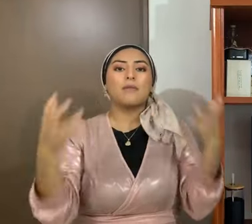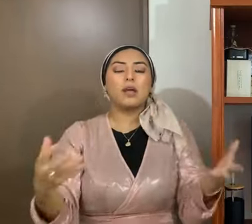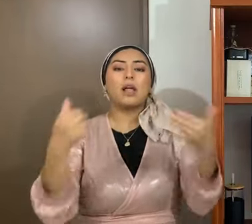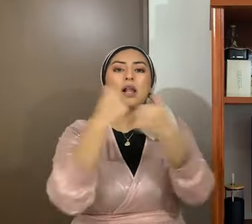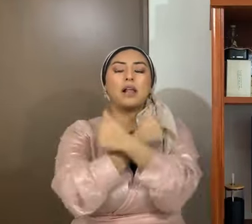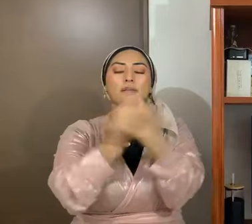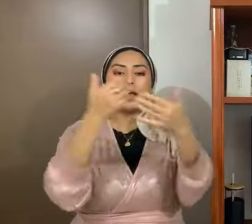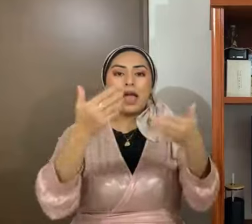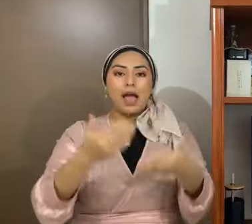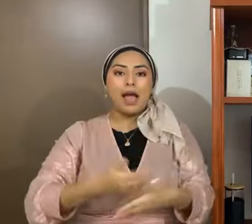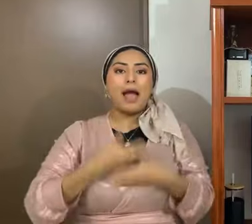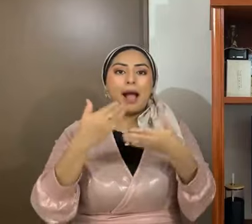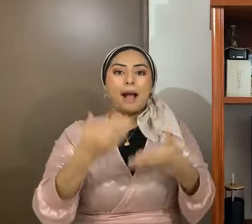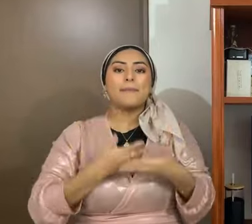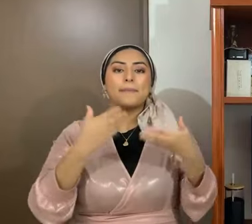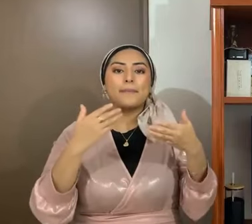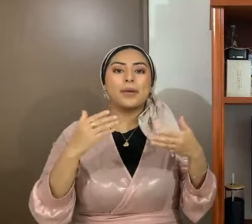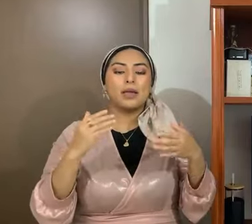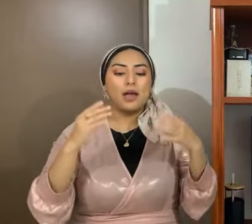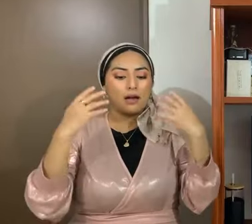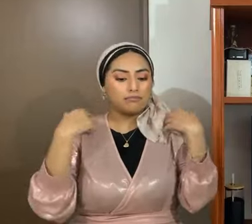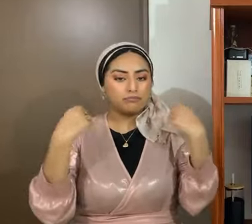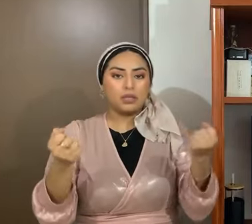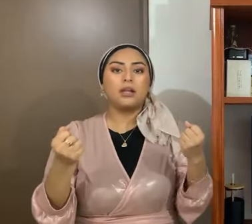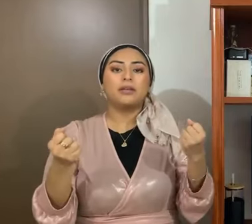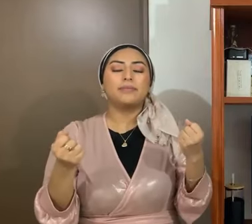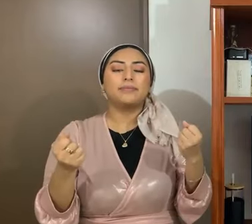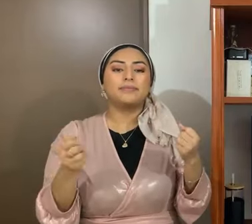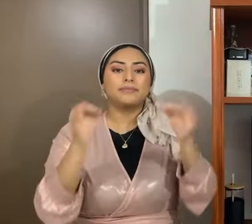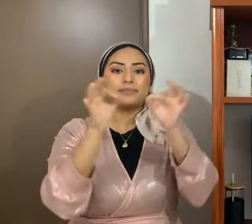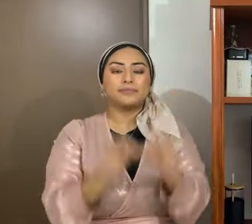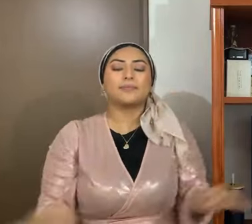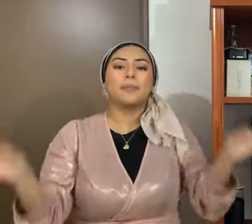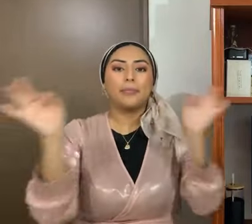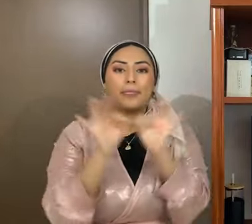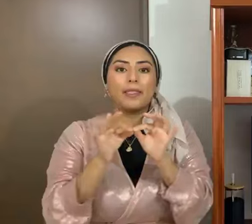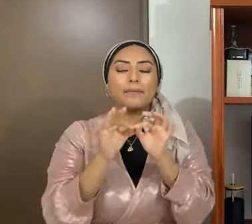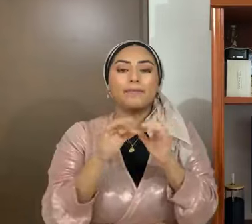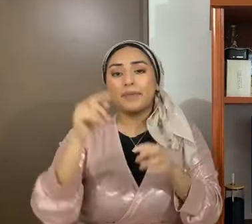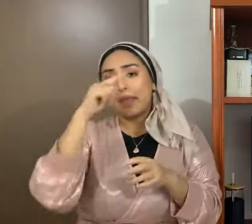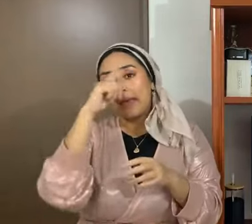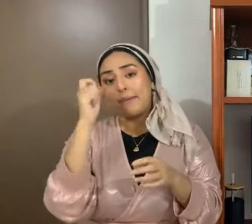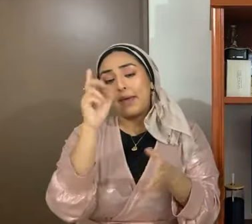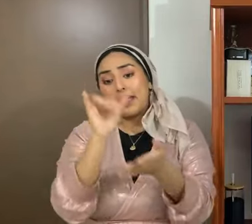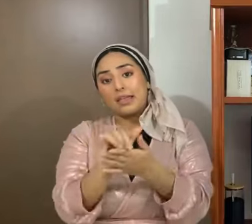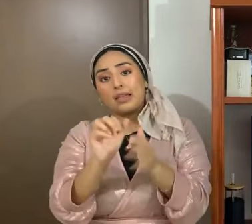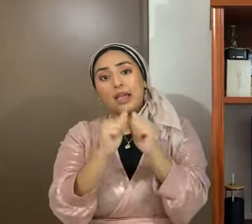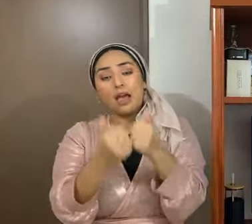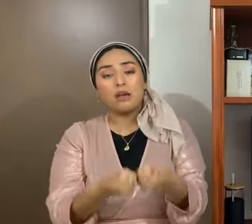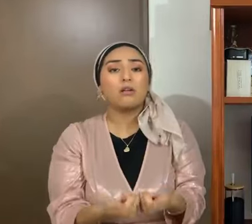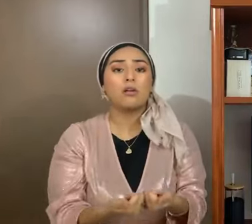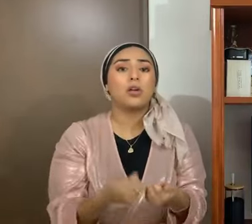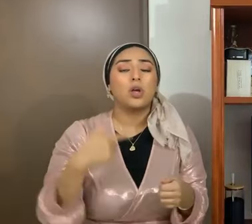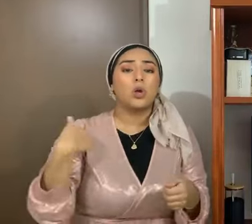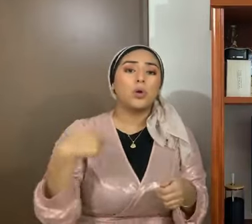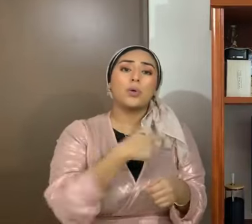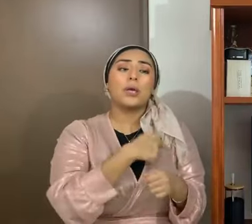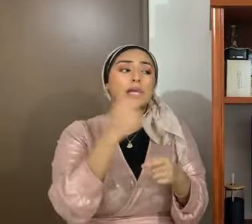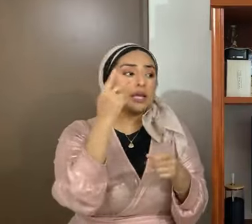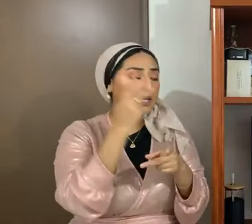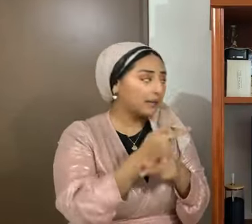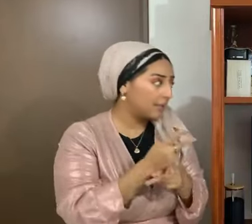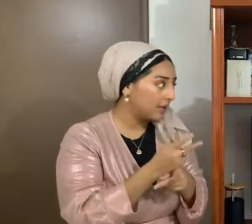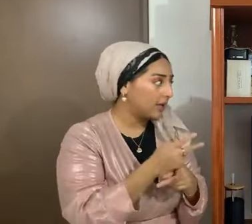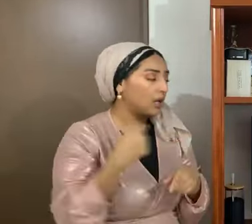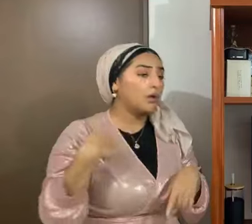con alegría y con todo nuestro ser. Eso es muy importante, porque así estamos